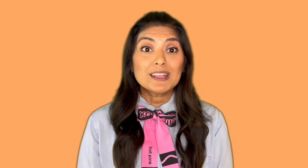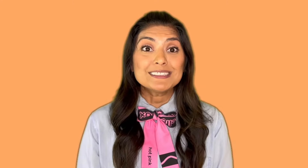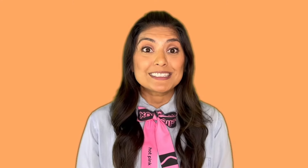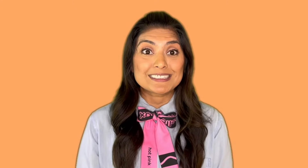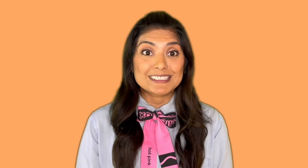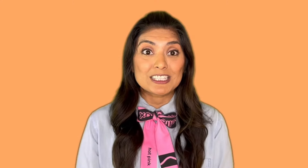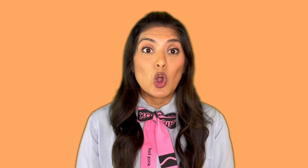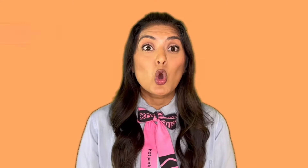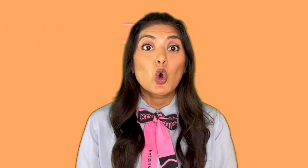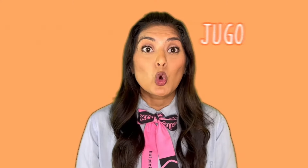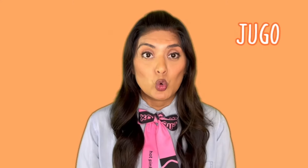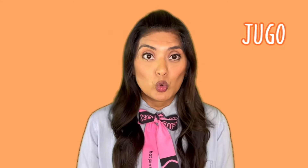¿Puedes decir jugo?